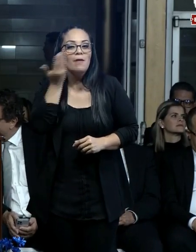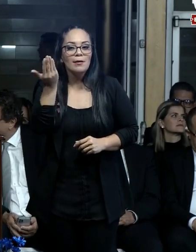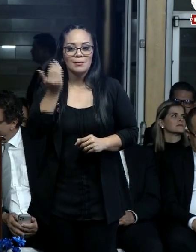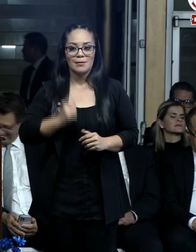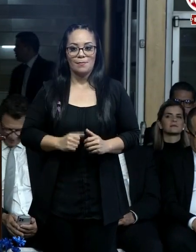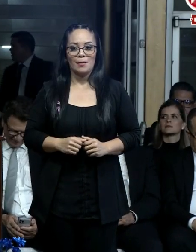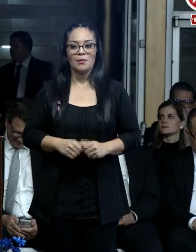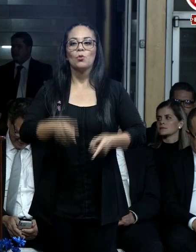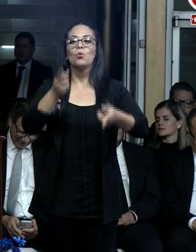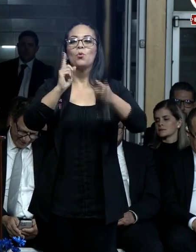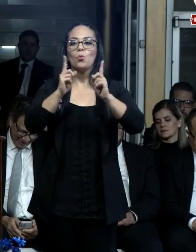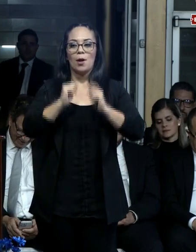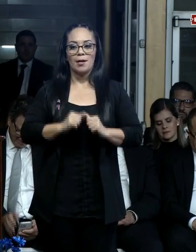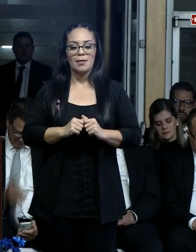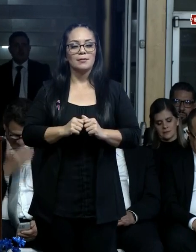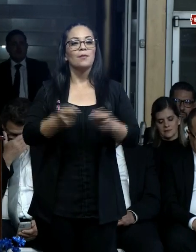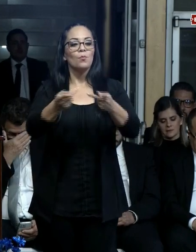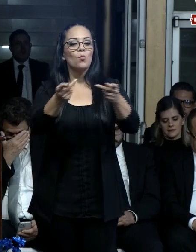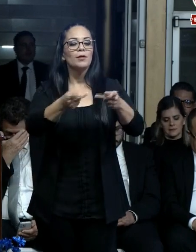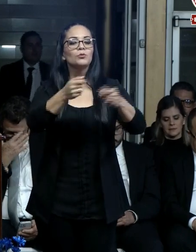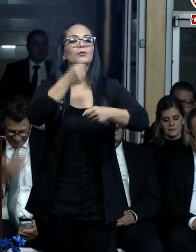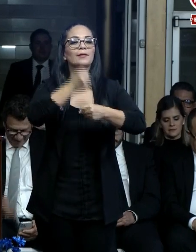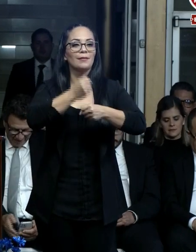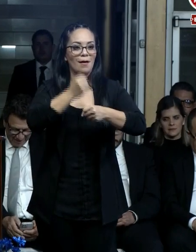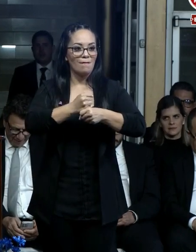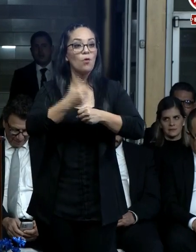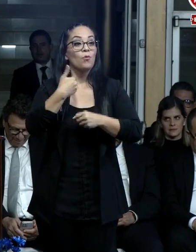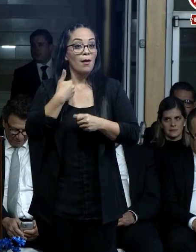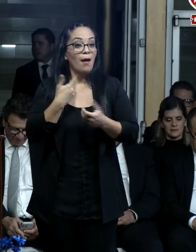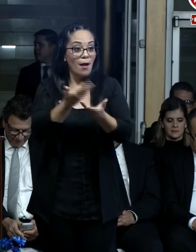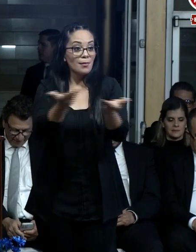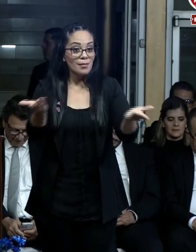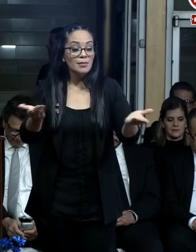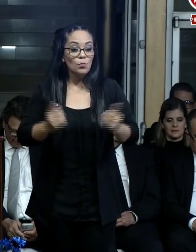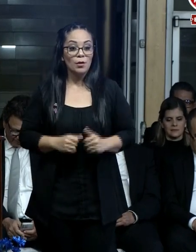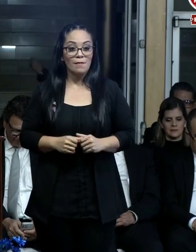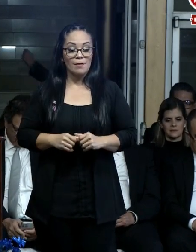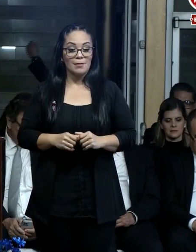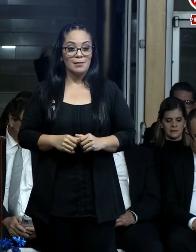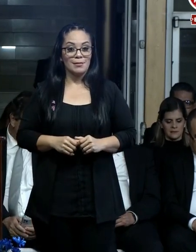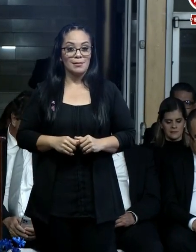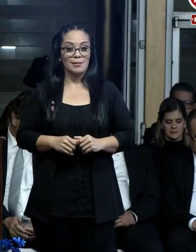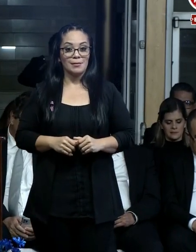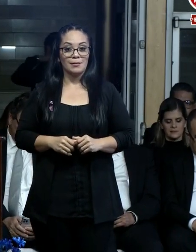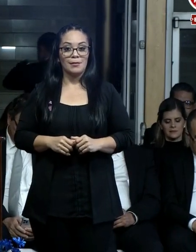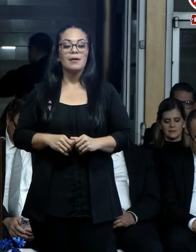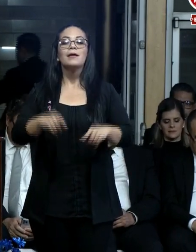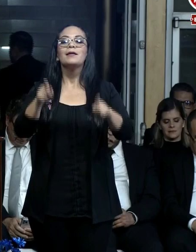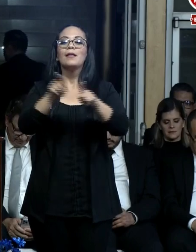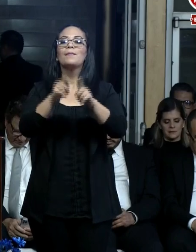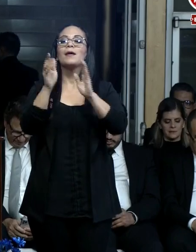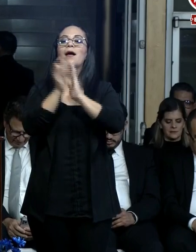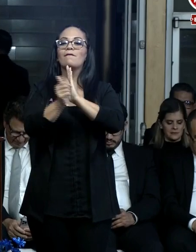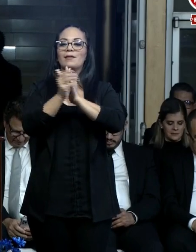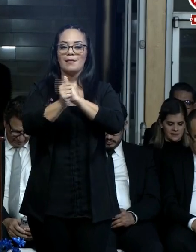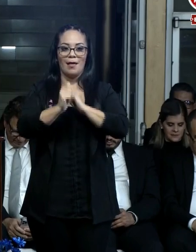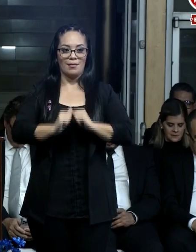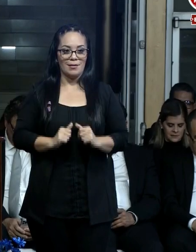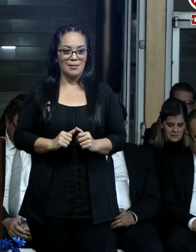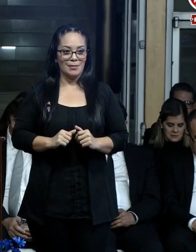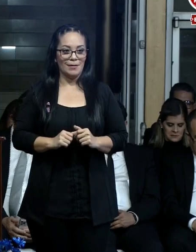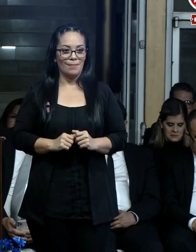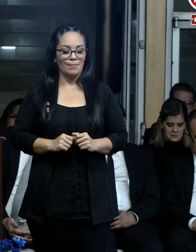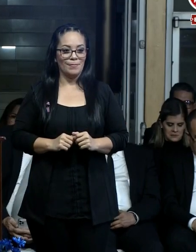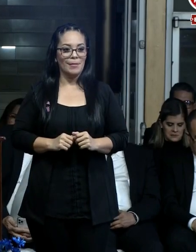fácilmente cuáles son los puestos de trabajo que hay disponibles y las habilidades,